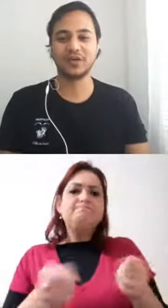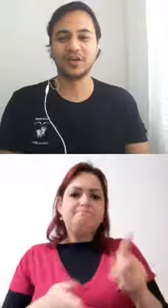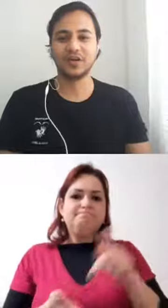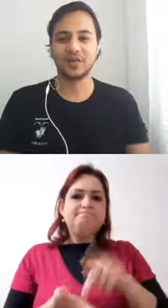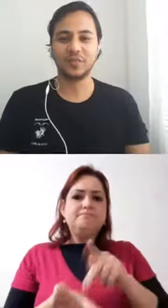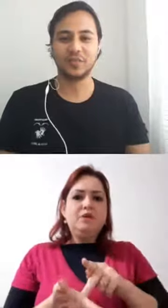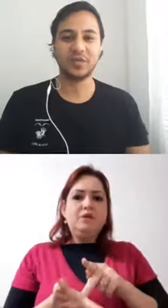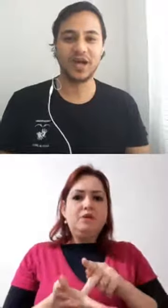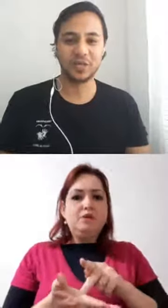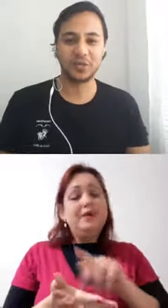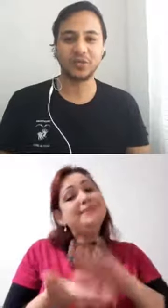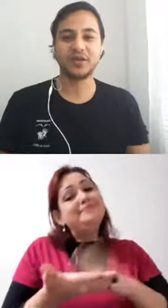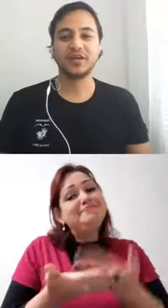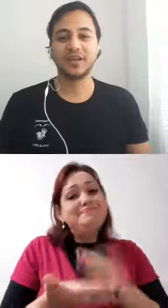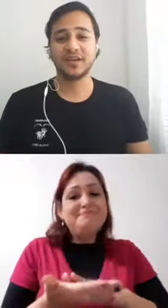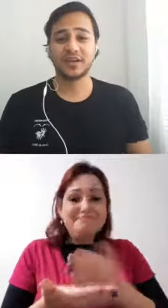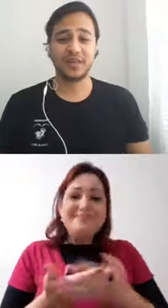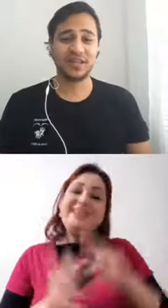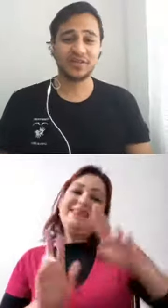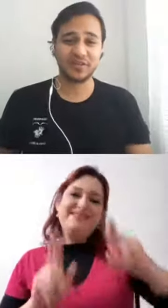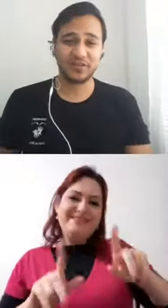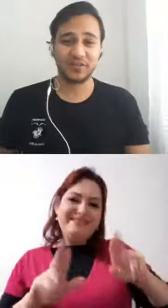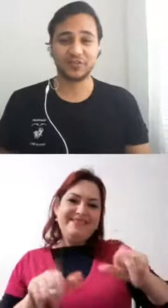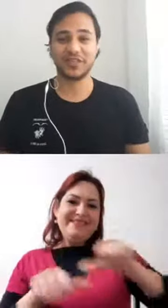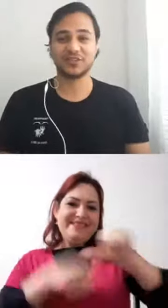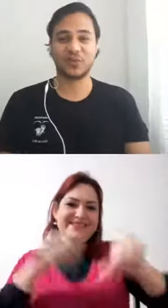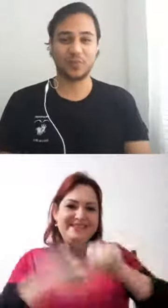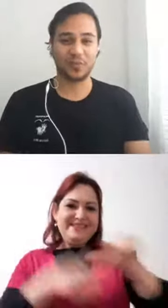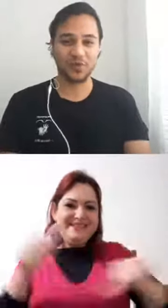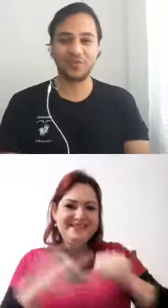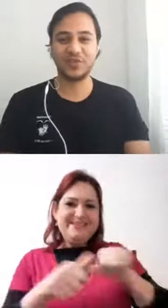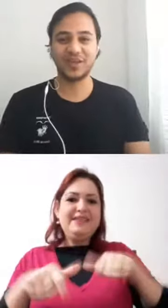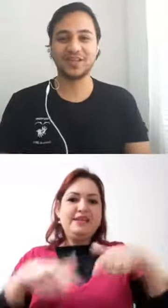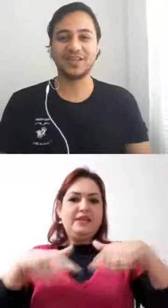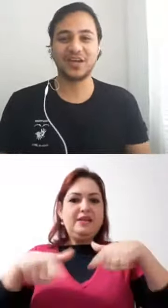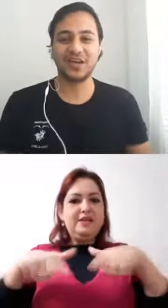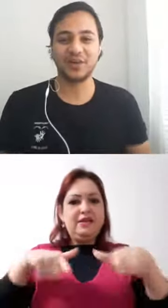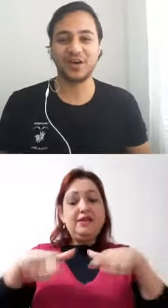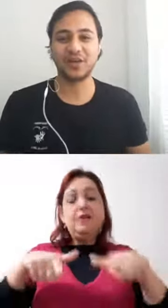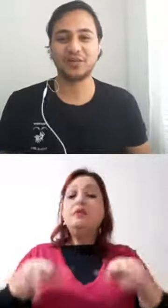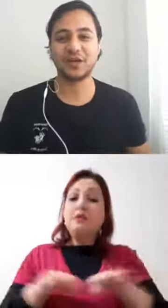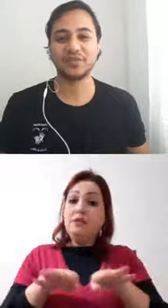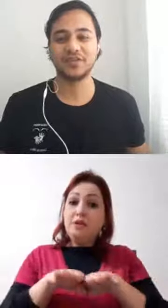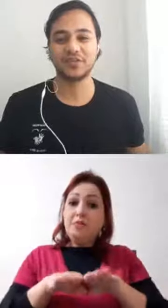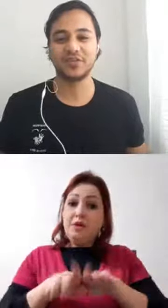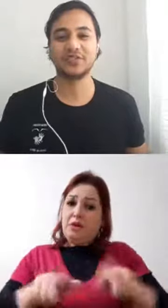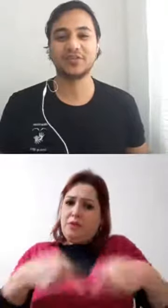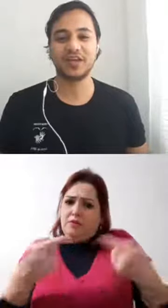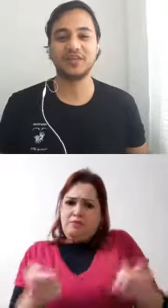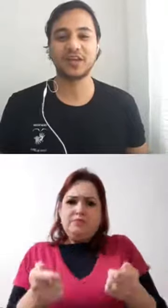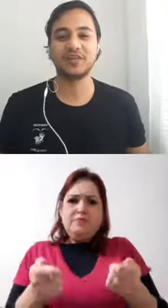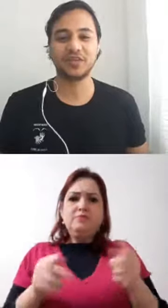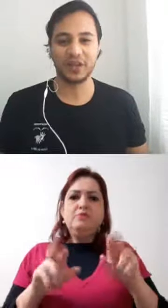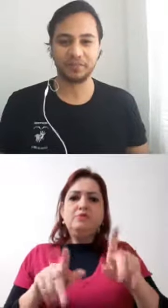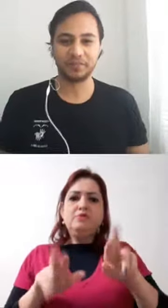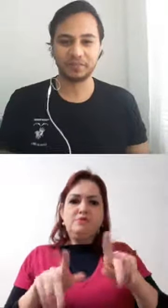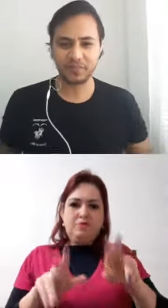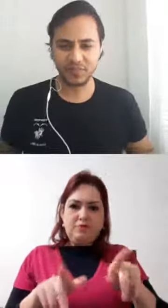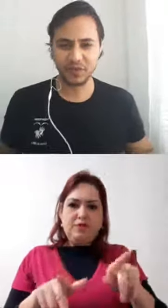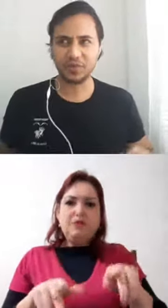atuação, campo midiático, né, também tem os desafios, mas provavelmente o maior campo de desafios é no ambiente